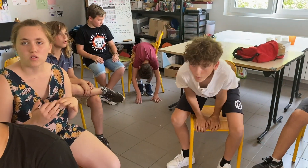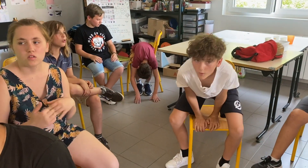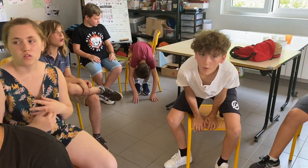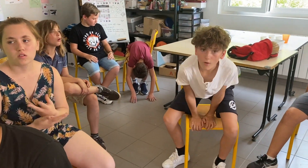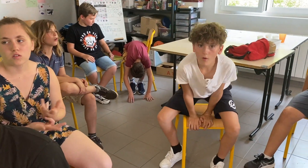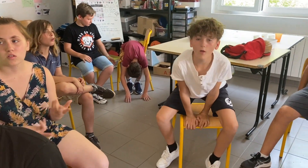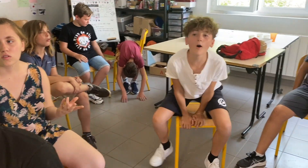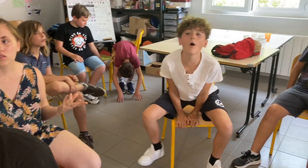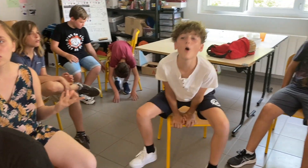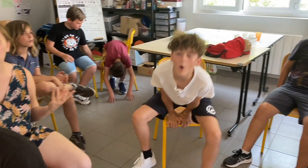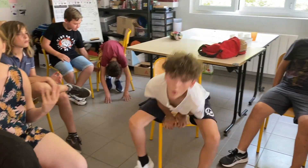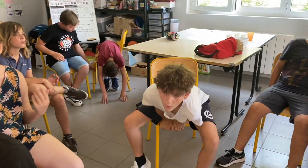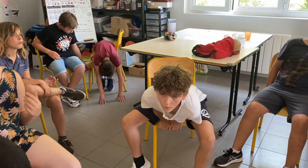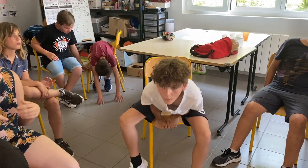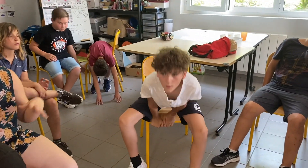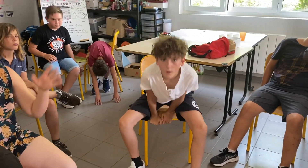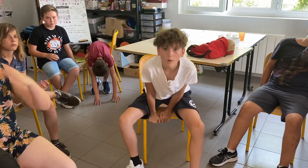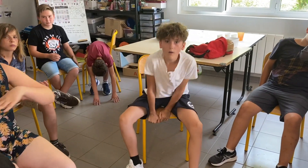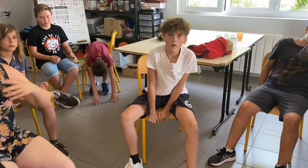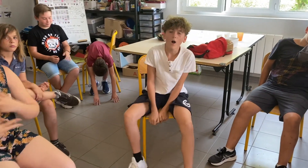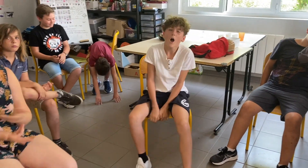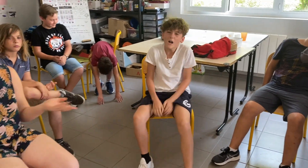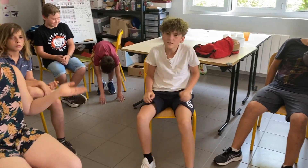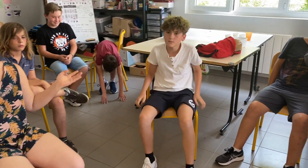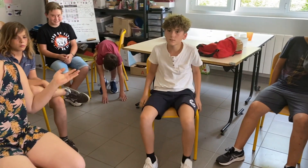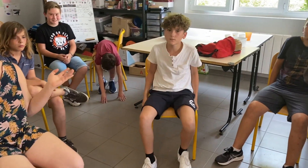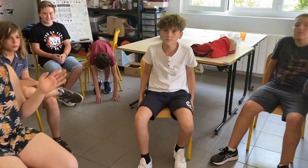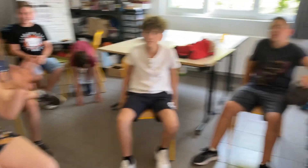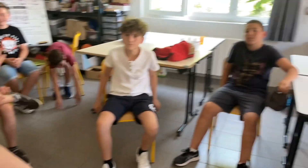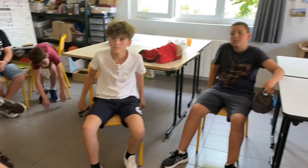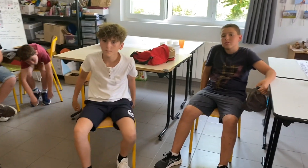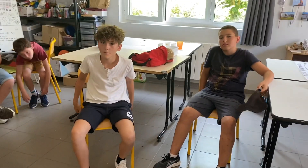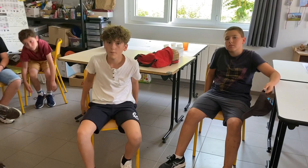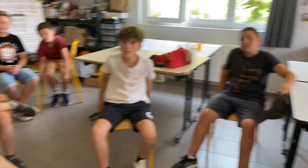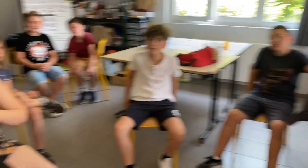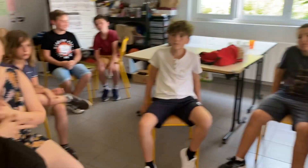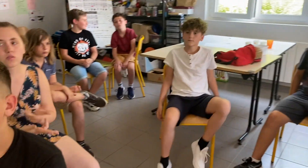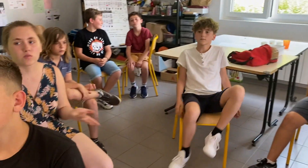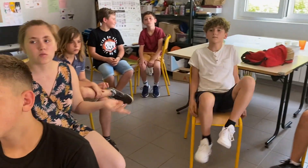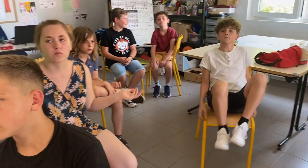C'est juste une petite chanson. Oh, c'est tout. On va vite faire vers le cœur.